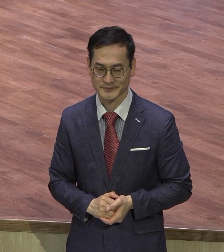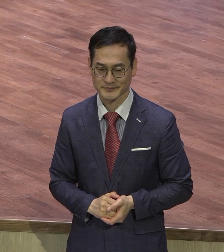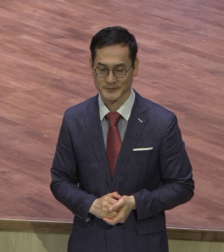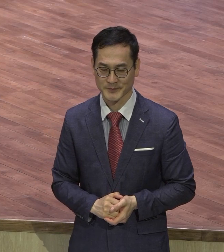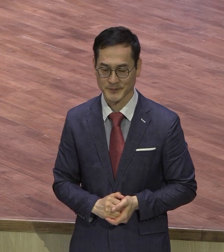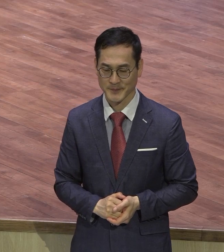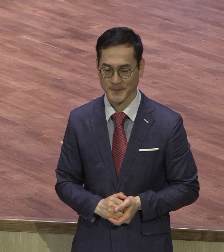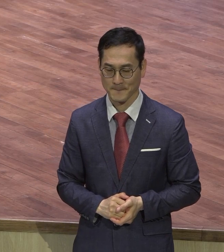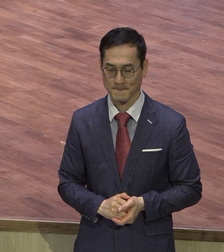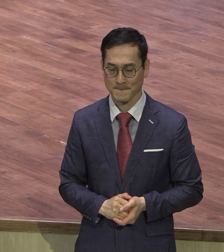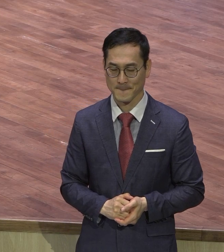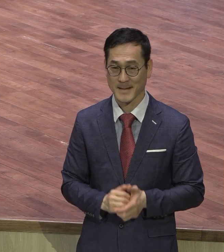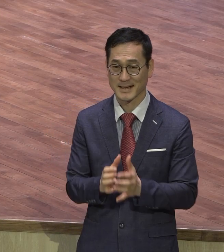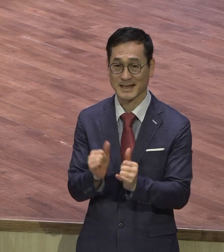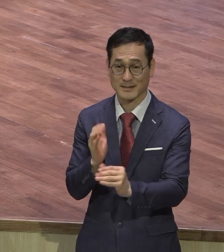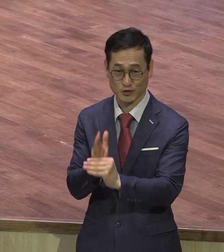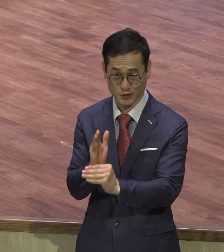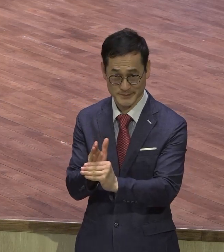그만하시고